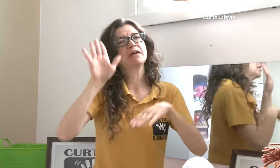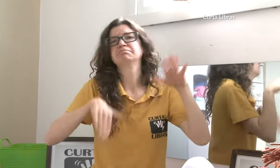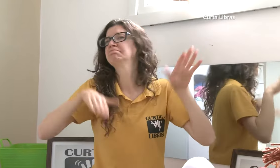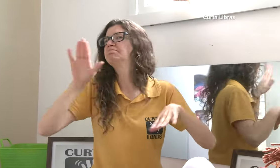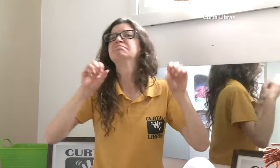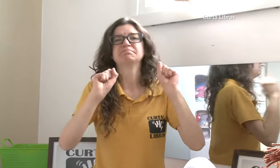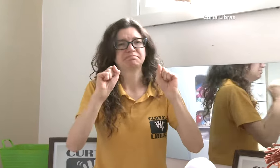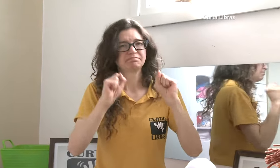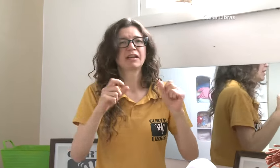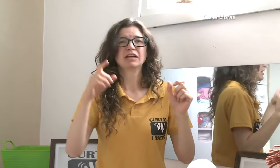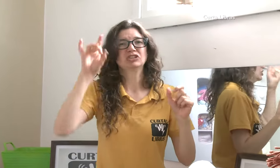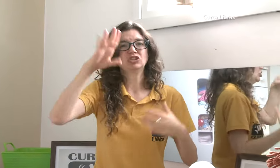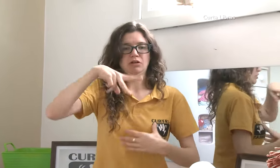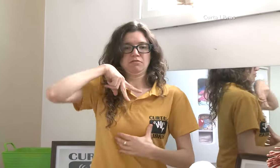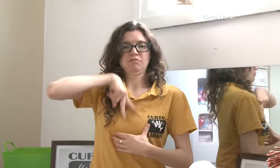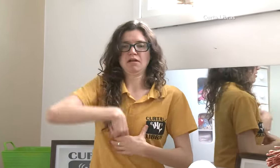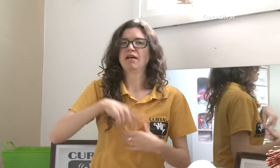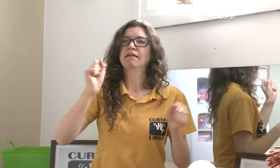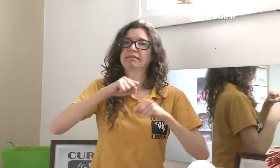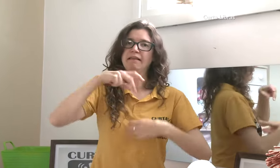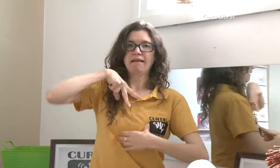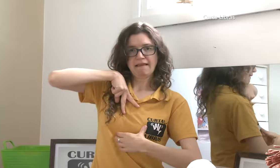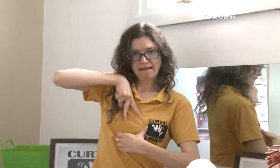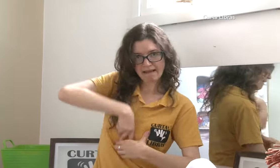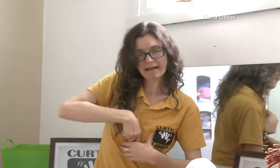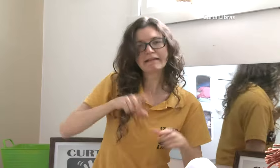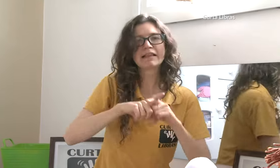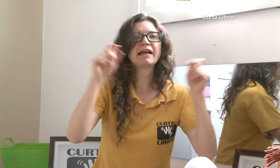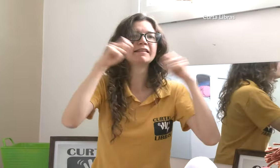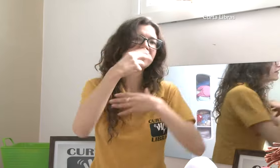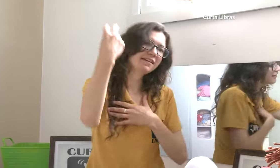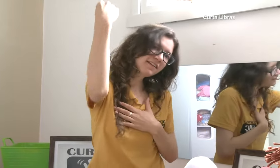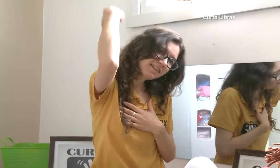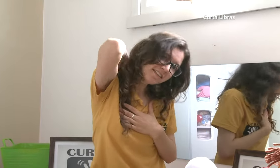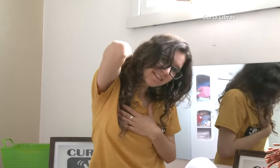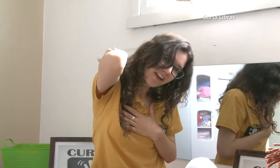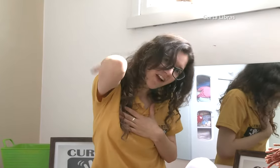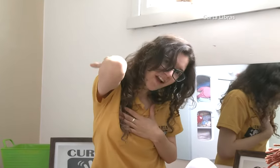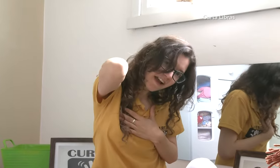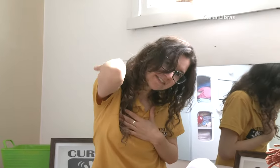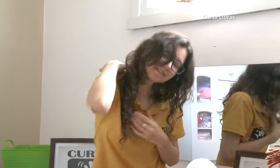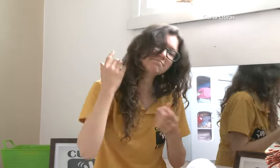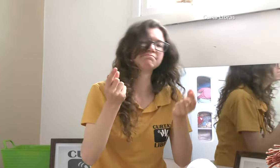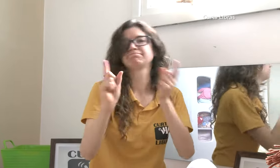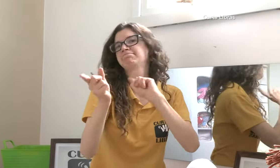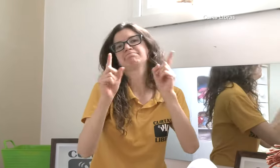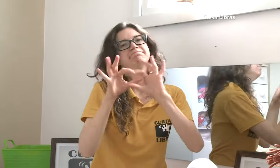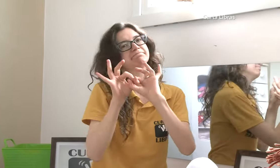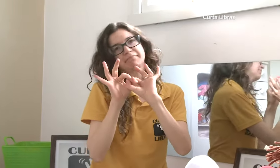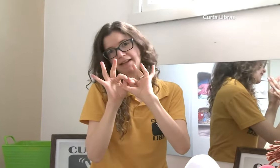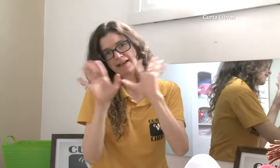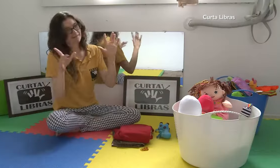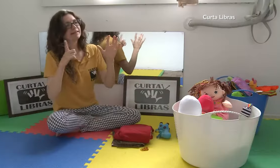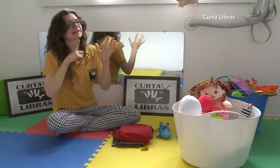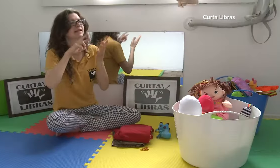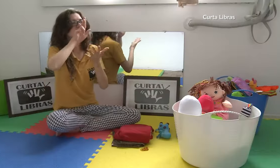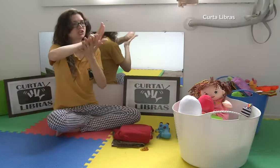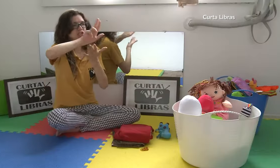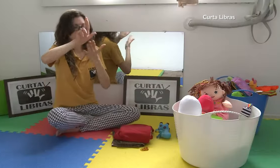2 anos. Pode colocar o bebê na frente ou nas costas, como preferir. Tem